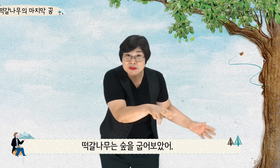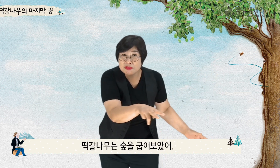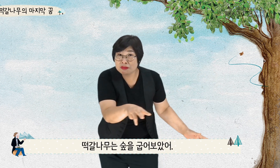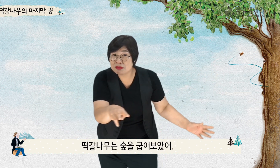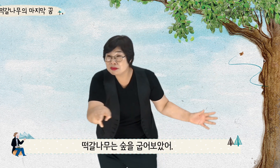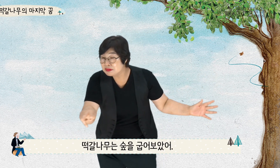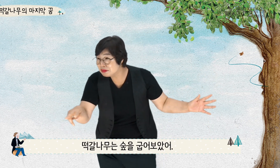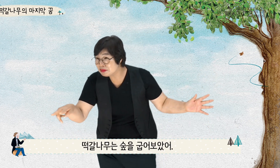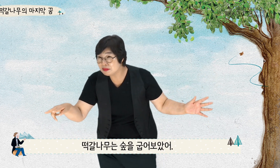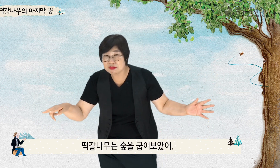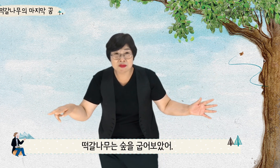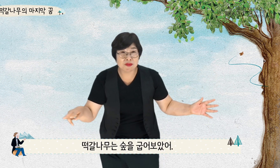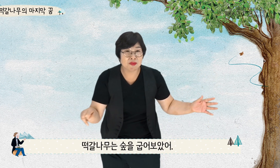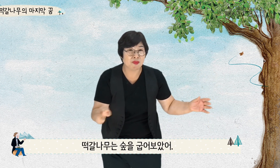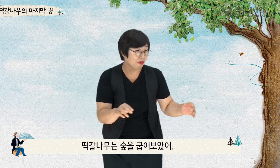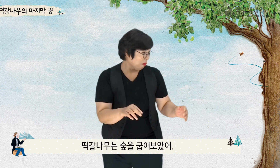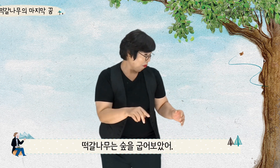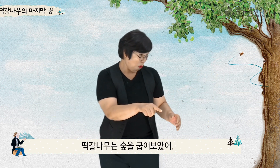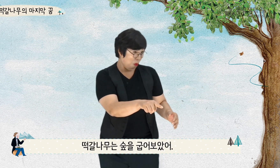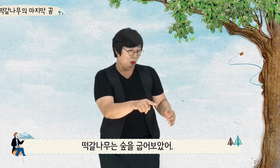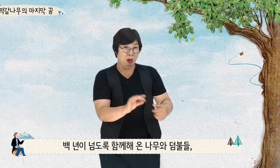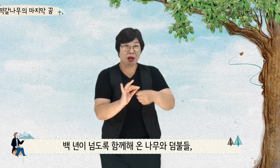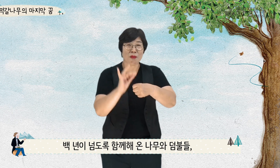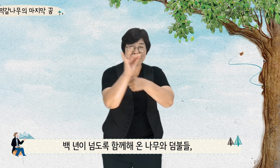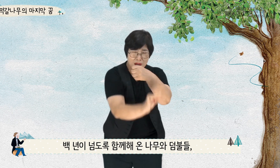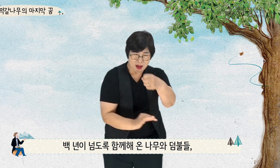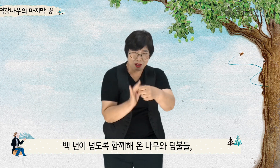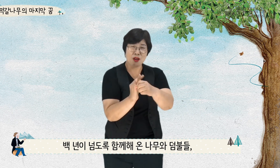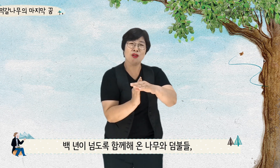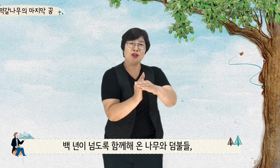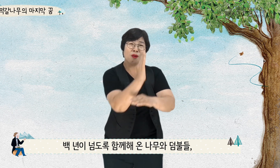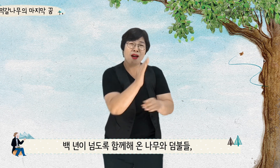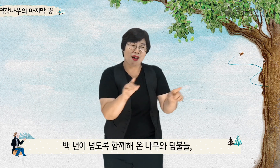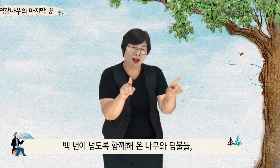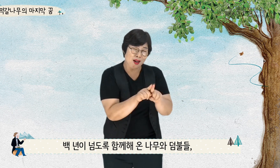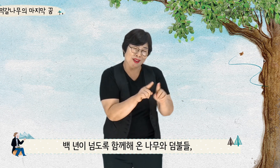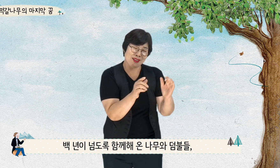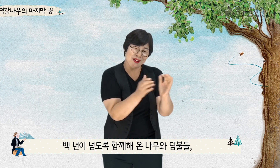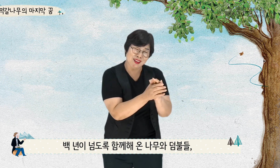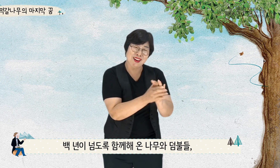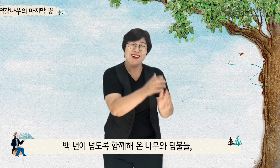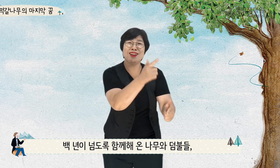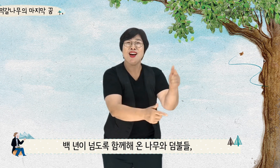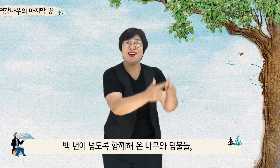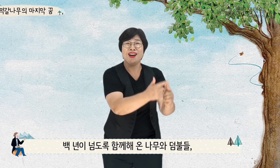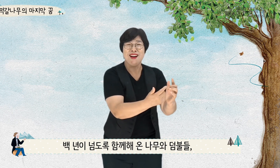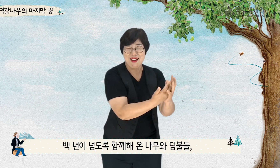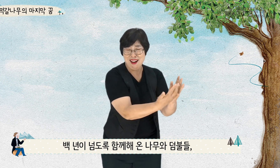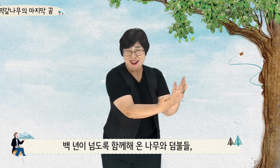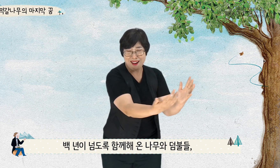떡갈나무는 숲을 굽어보았어. 100년이 넘도록 함께해온 나무와 덤불들,